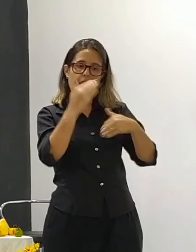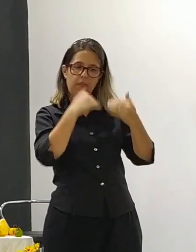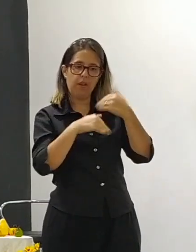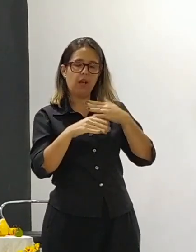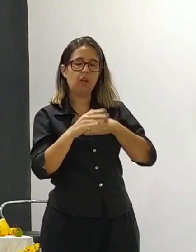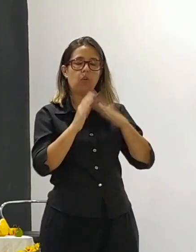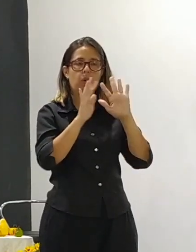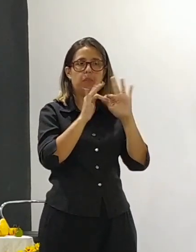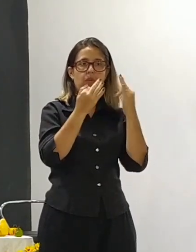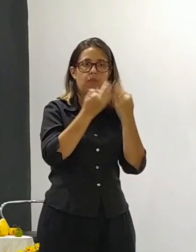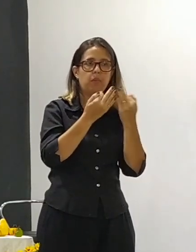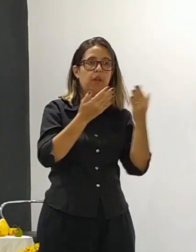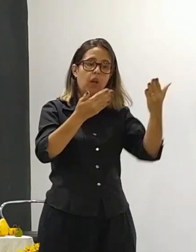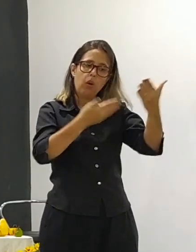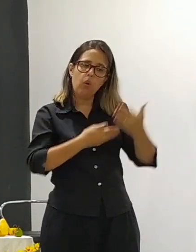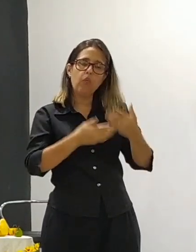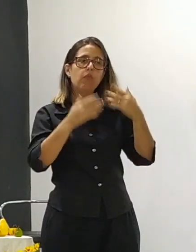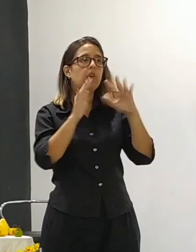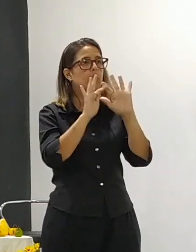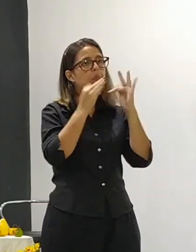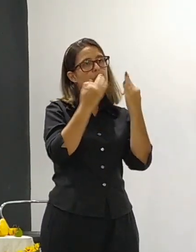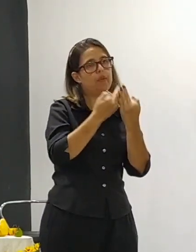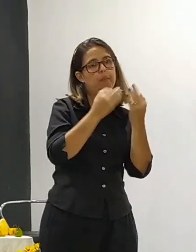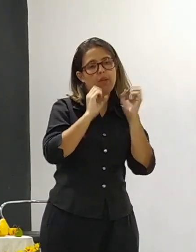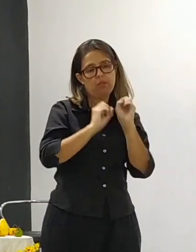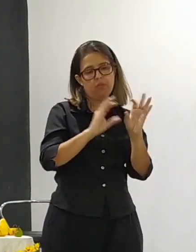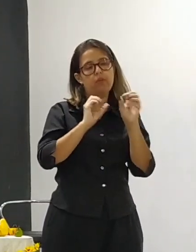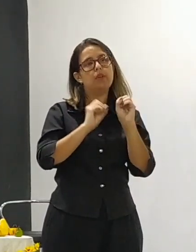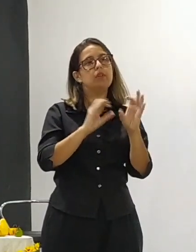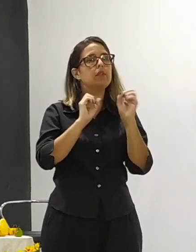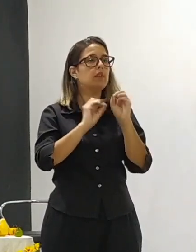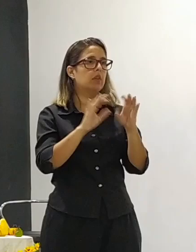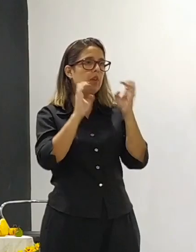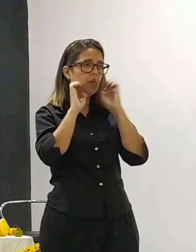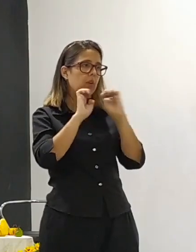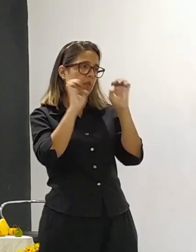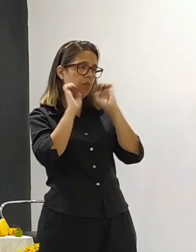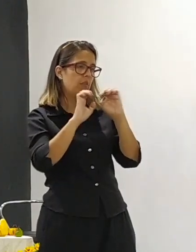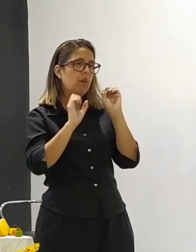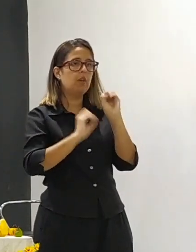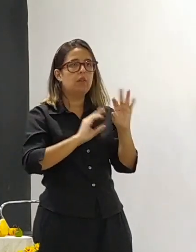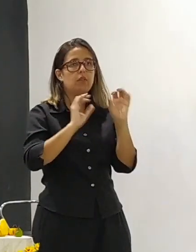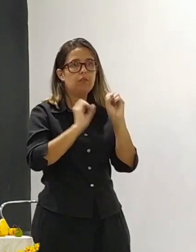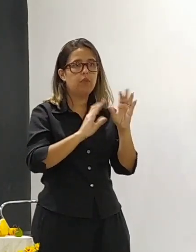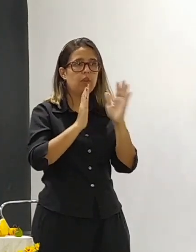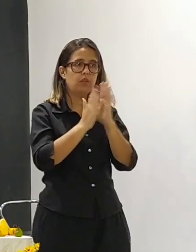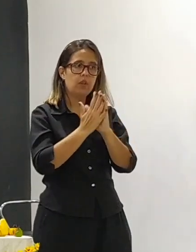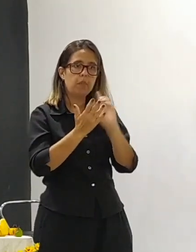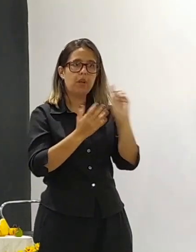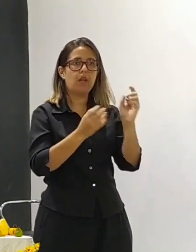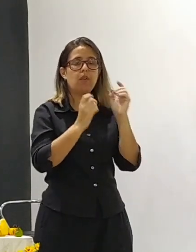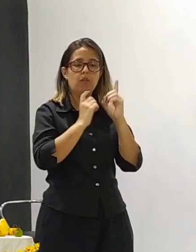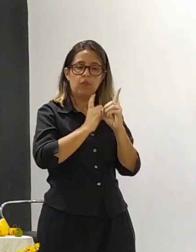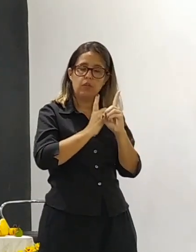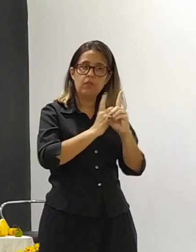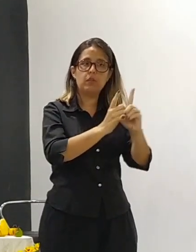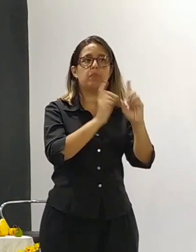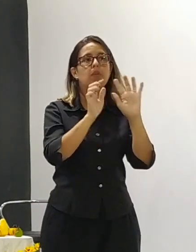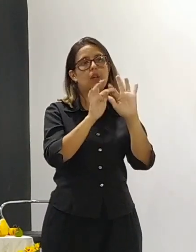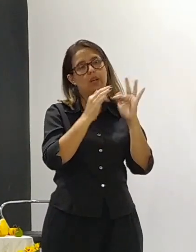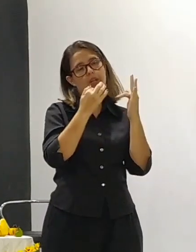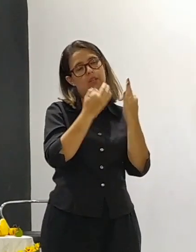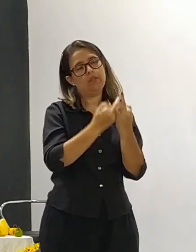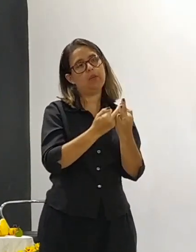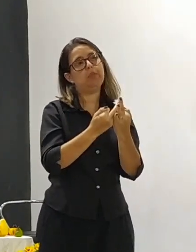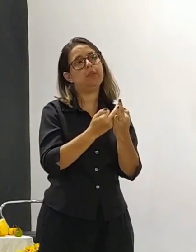outra família. E ali eu vou ensinar o Evangelho, vou ensinar a palavra, vou discipular aquela família, vou levar